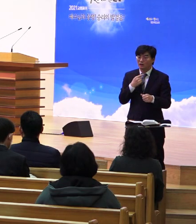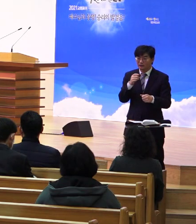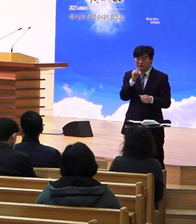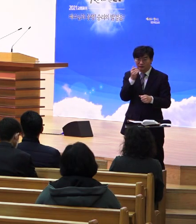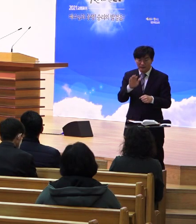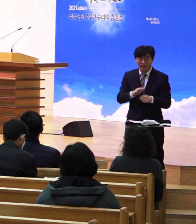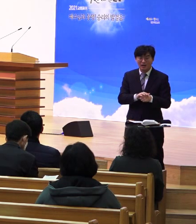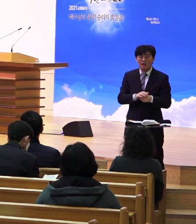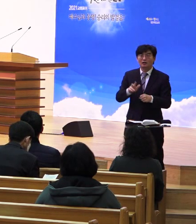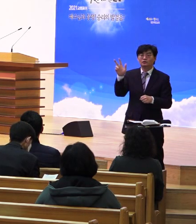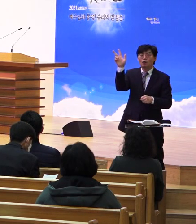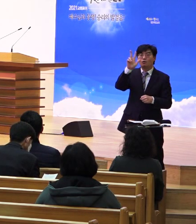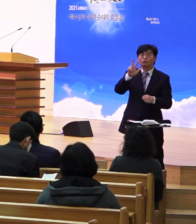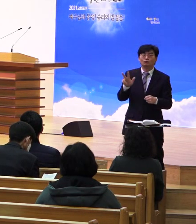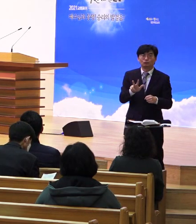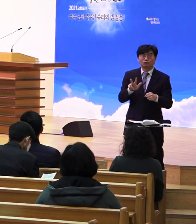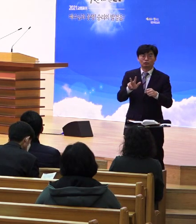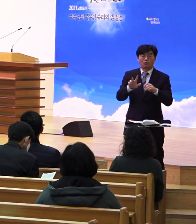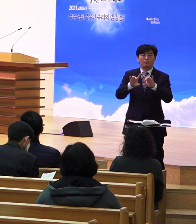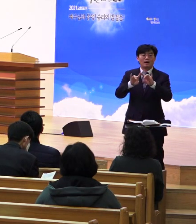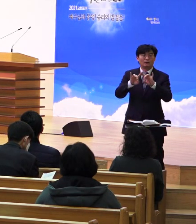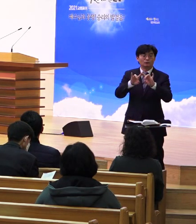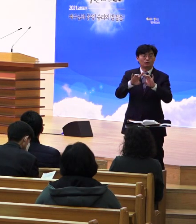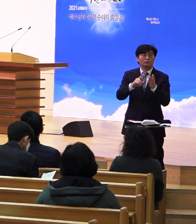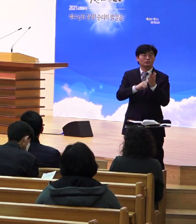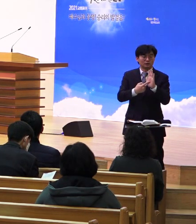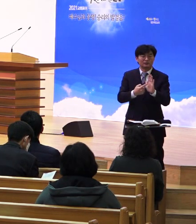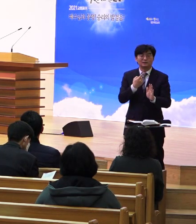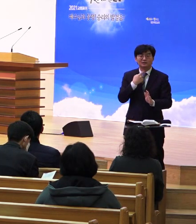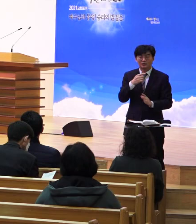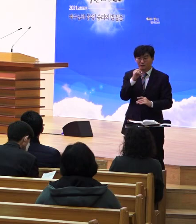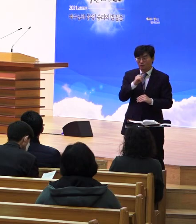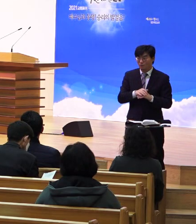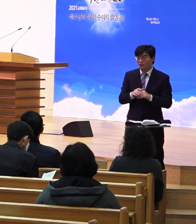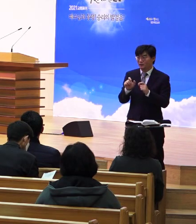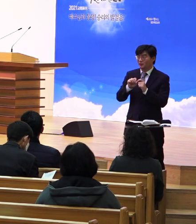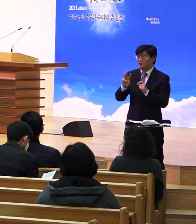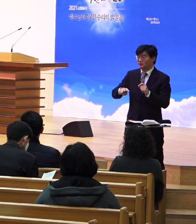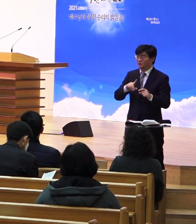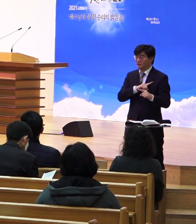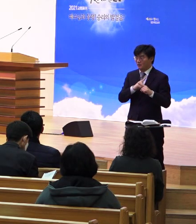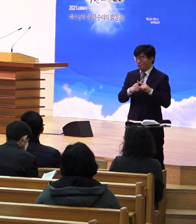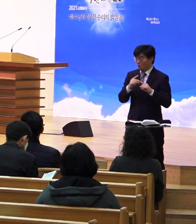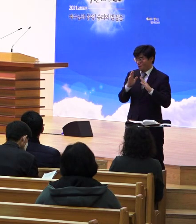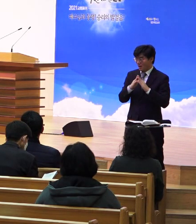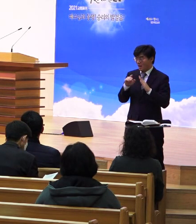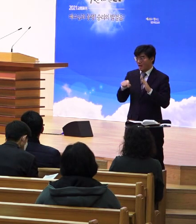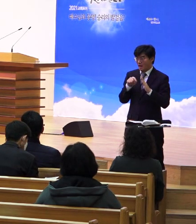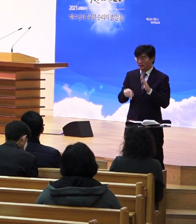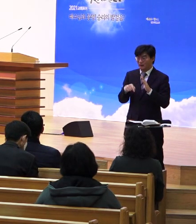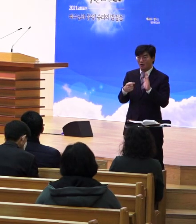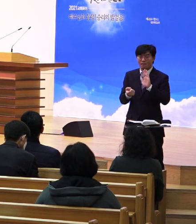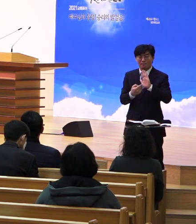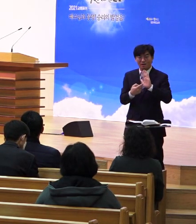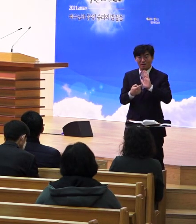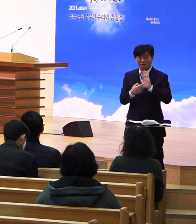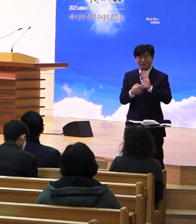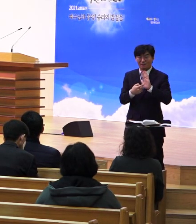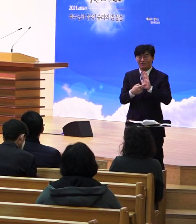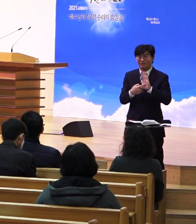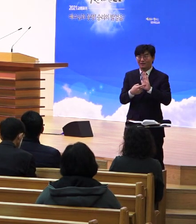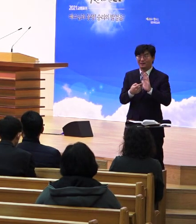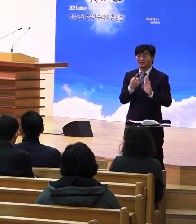방송이 됐습니다. 그리고 우리 영천제일교회에서 만들어졌다라고 소개가 됐고요. 많은 방송 가족들이 유익함을